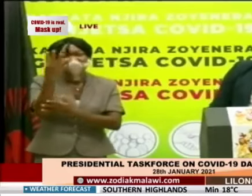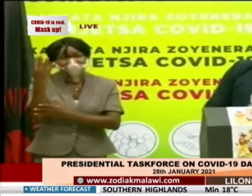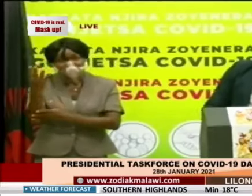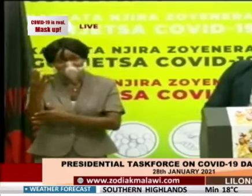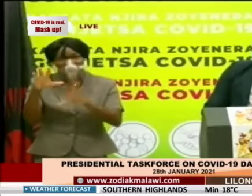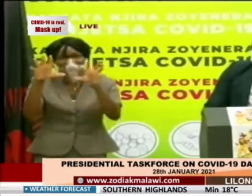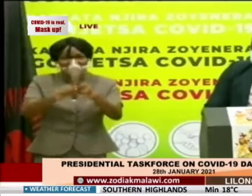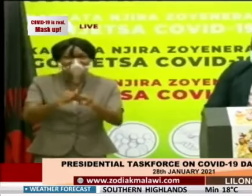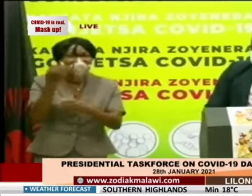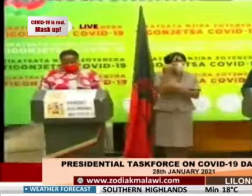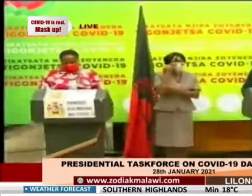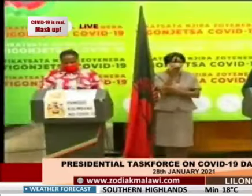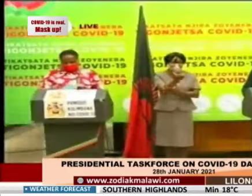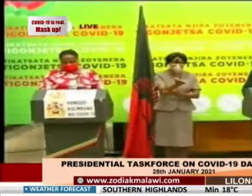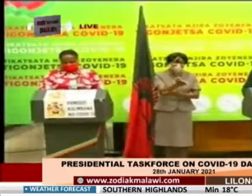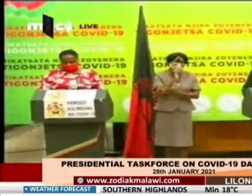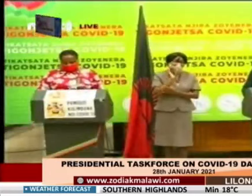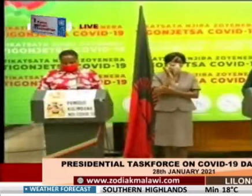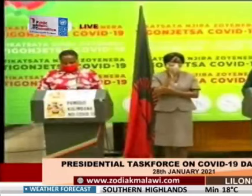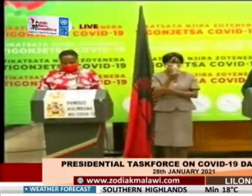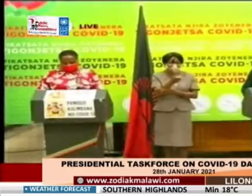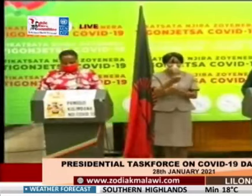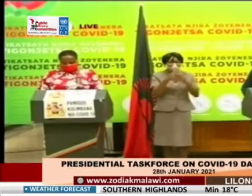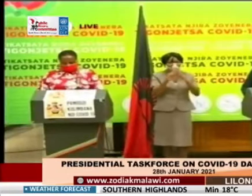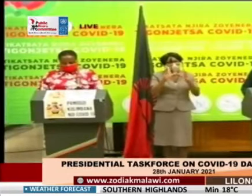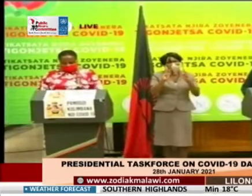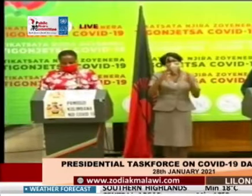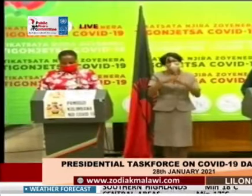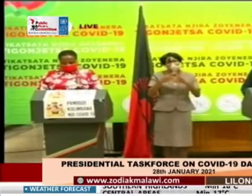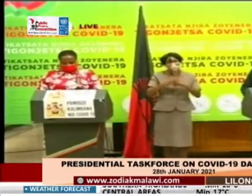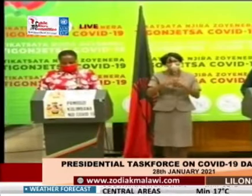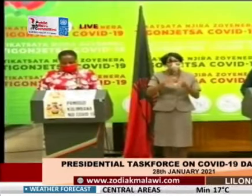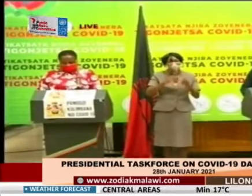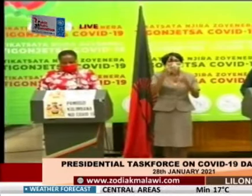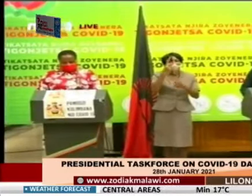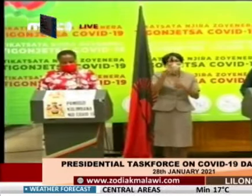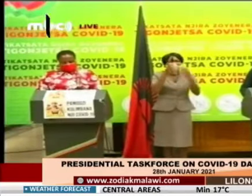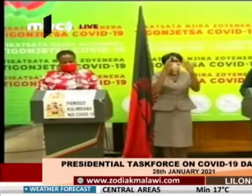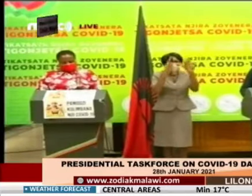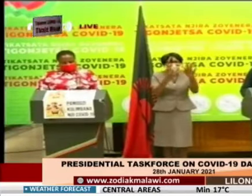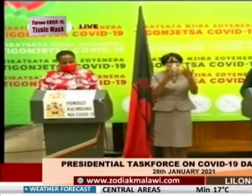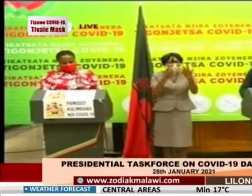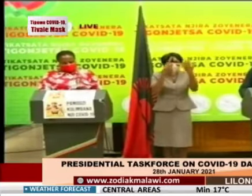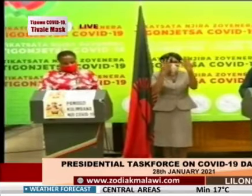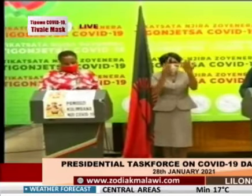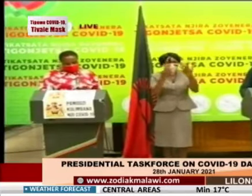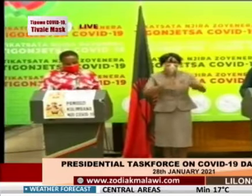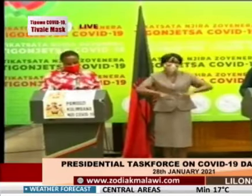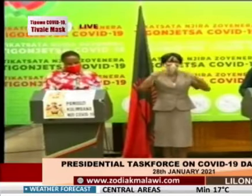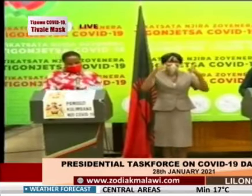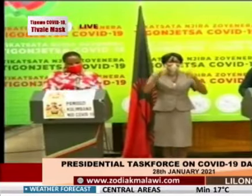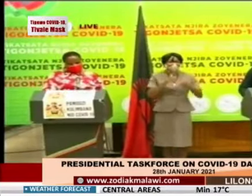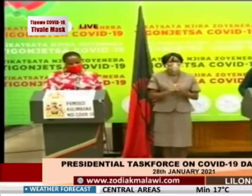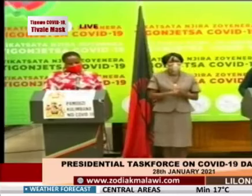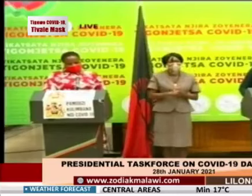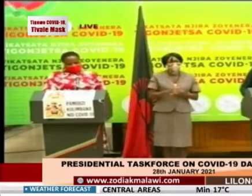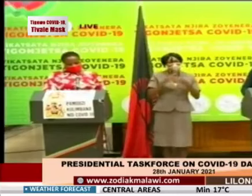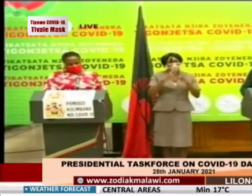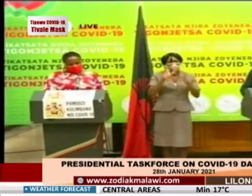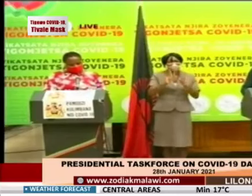matenda amenewa komanso kuti iti ndi anthu ndithu ochuluka amene fufupi 289 amene achira koma anthu